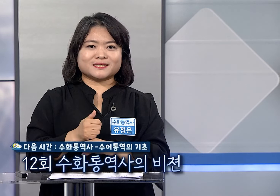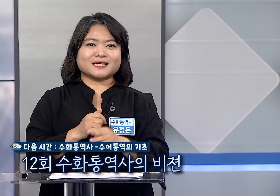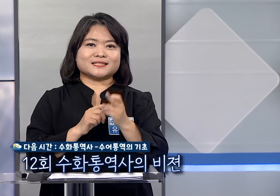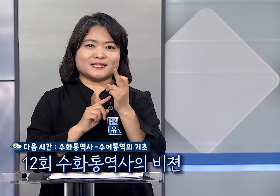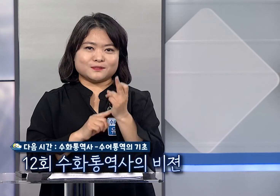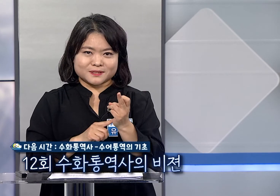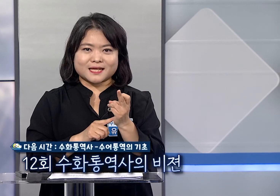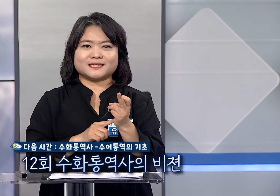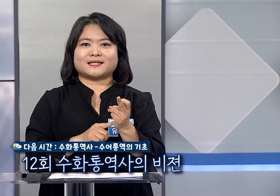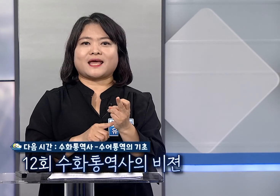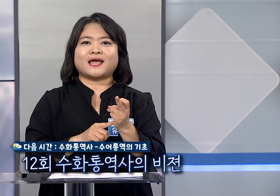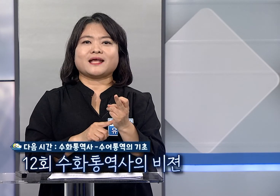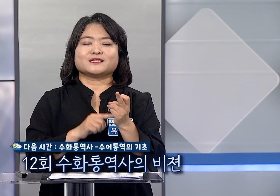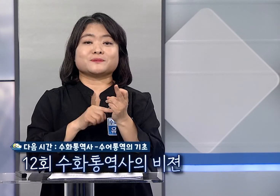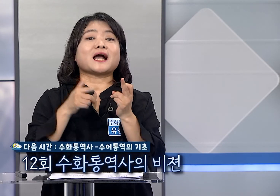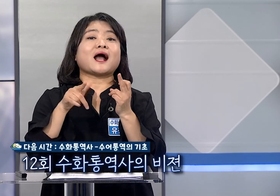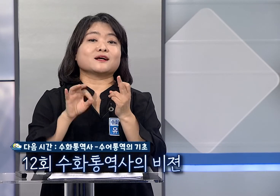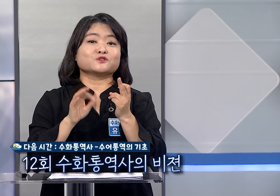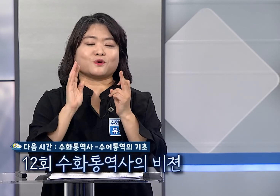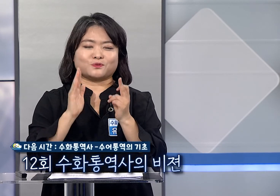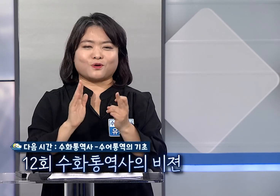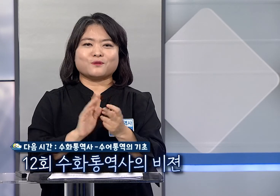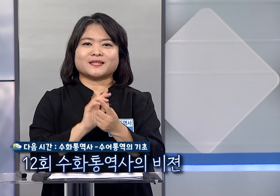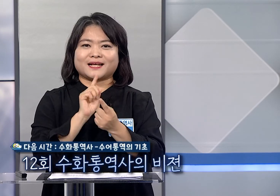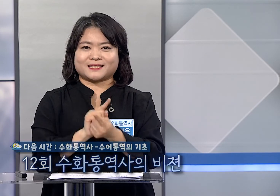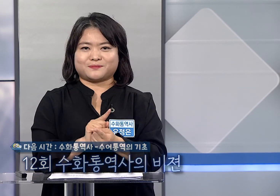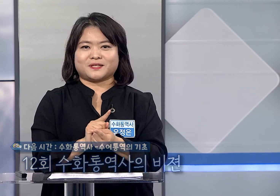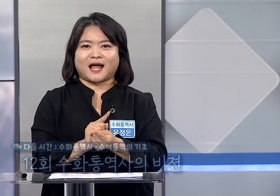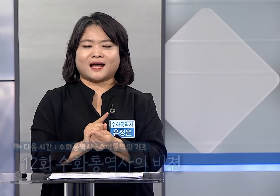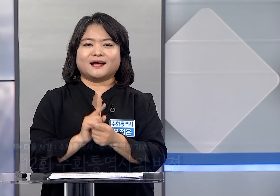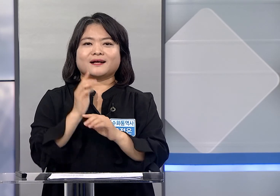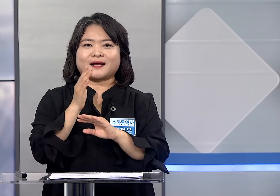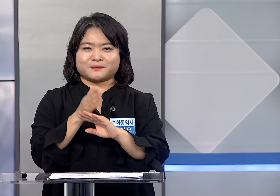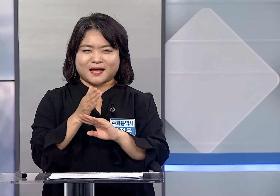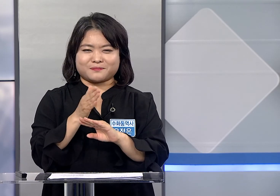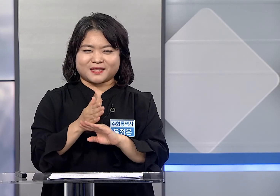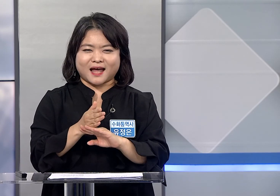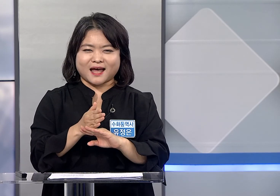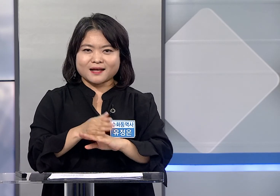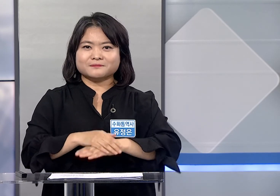차시 12차시 때 12강 수업으로 만나겠습니다. 감사합니다.